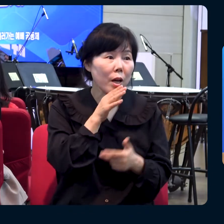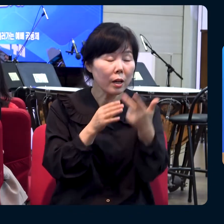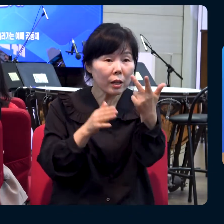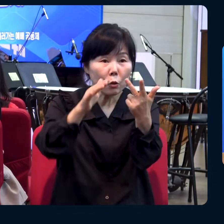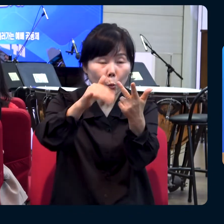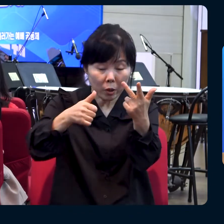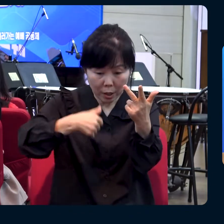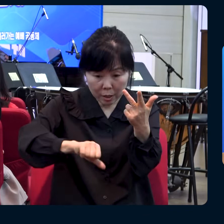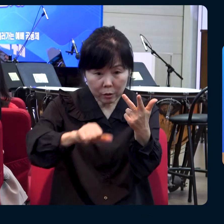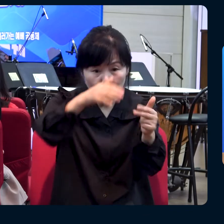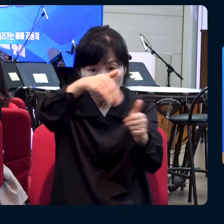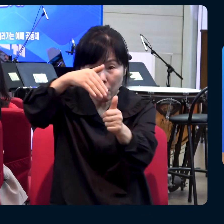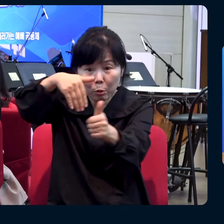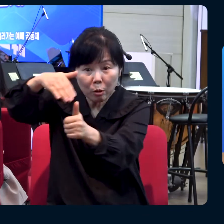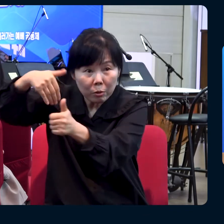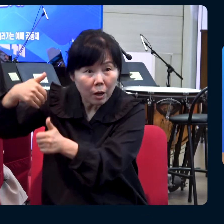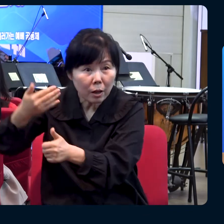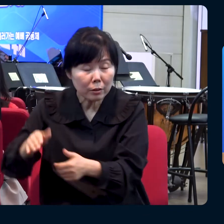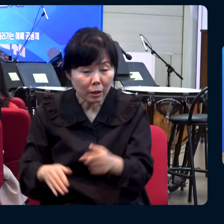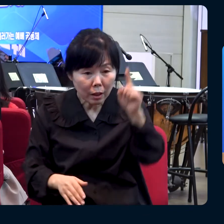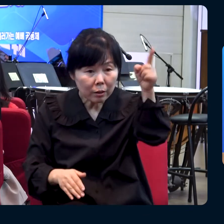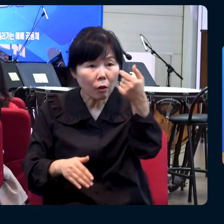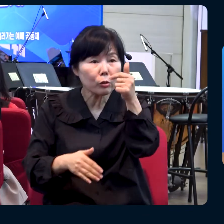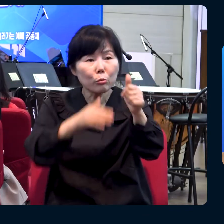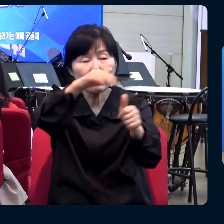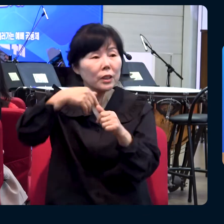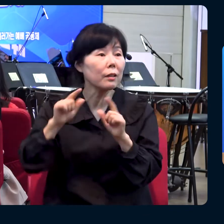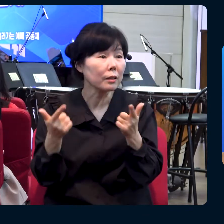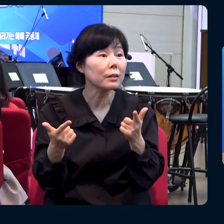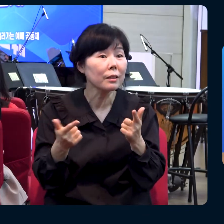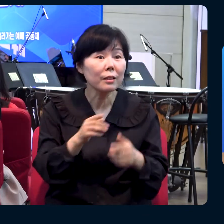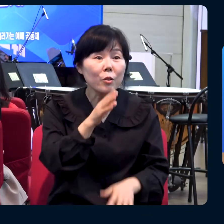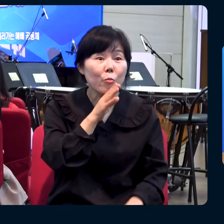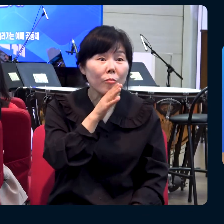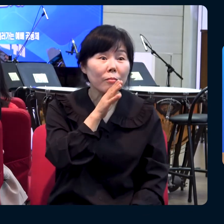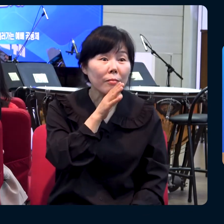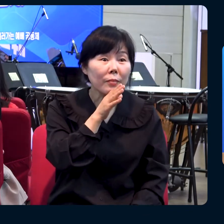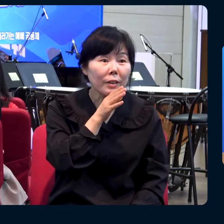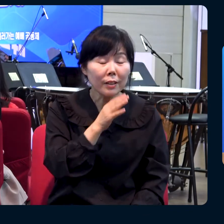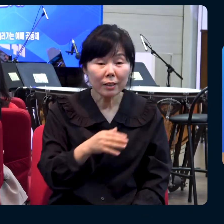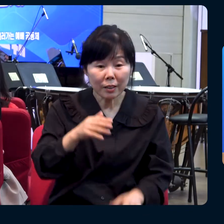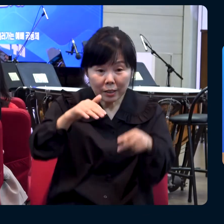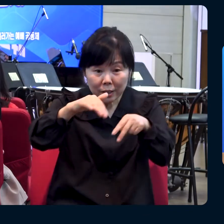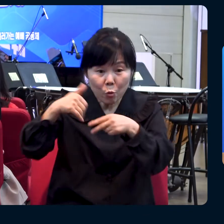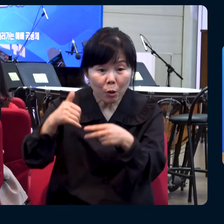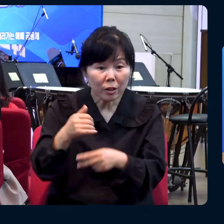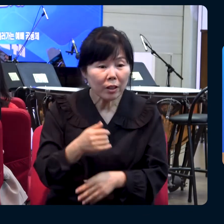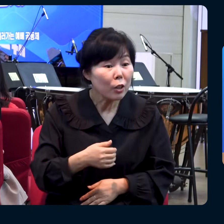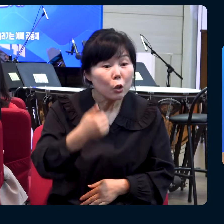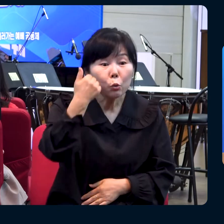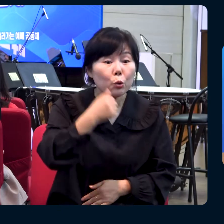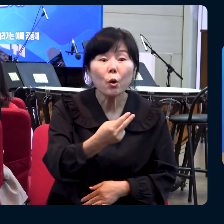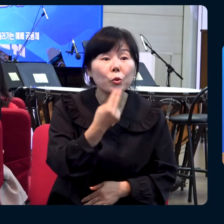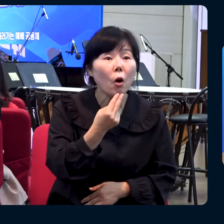보여줬는데 하나님이 말씀하신 사람이 없는 거예요. 그래서 뭐라 그랬냐면 사무엘이 이 집에 남은 게 없냐 혹시.